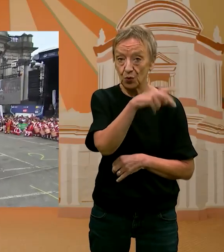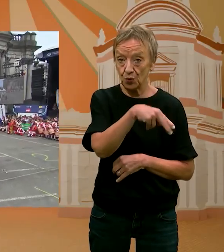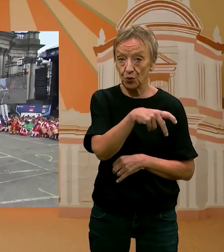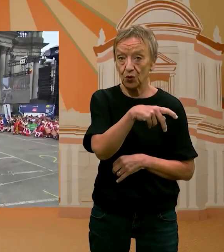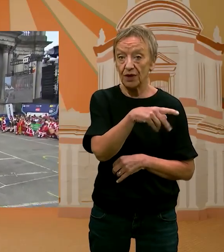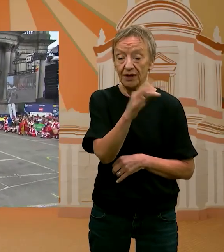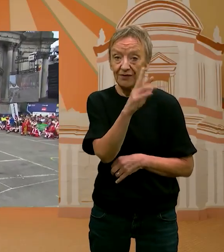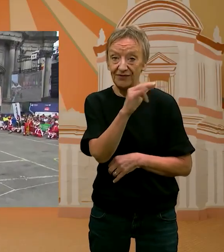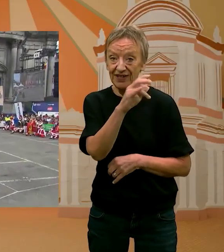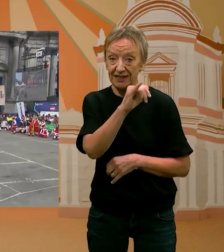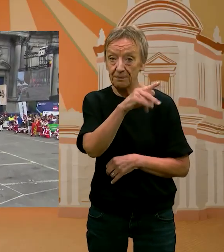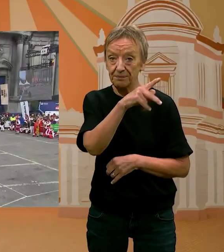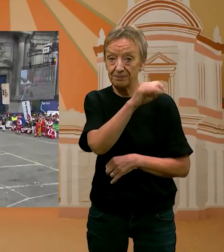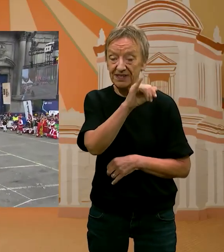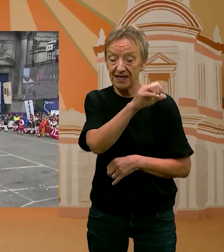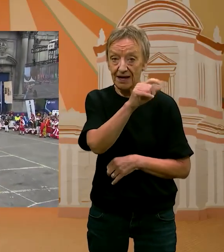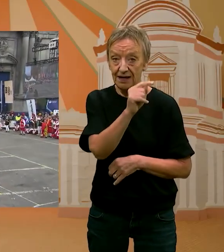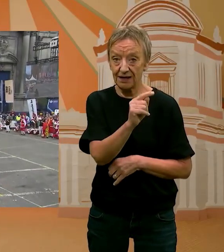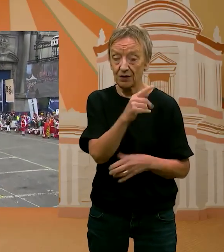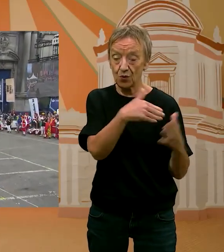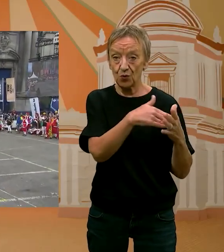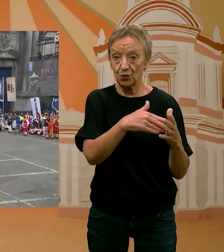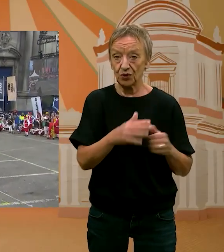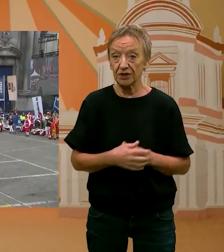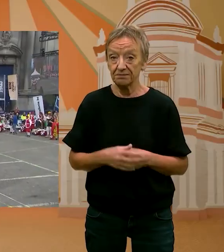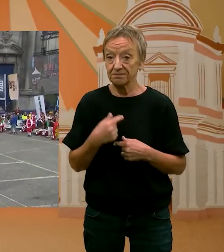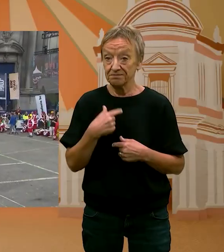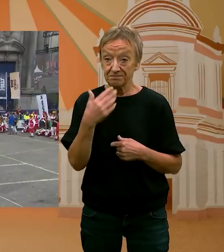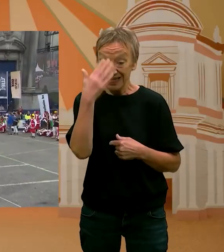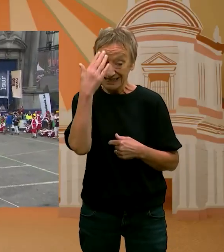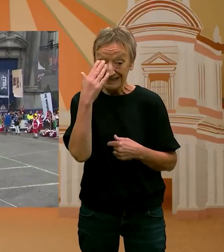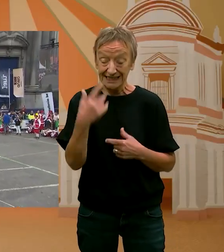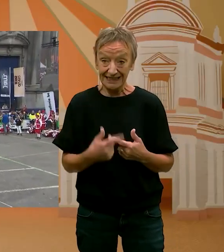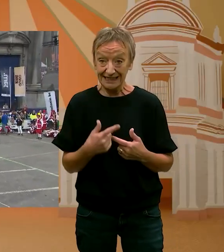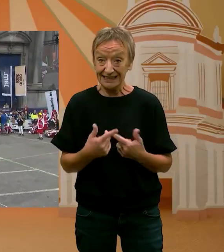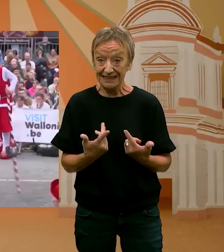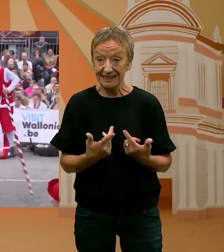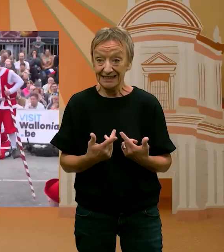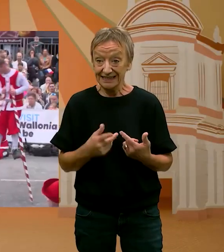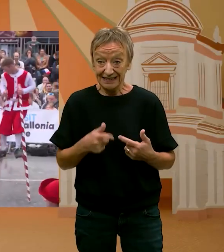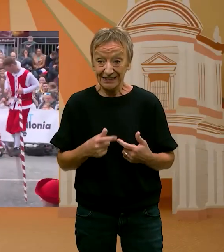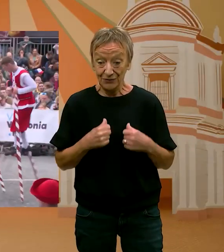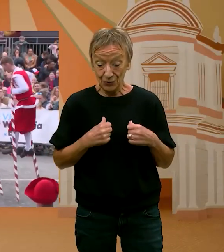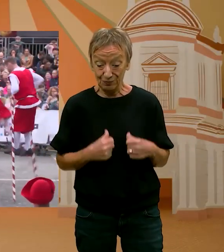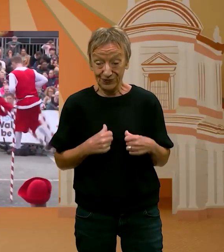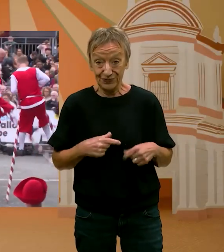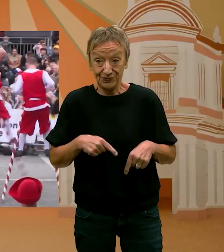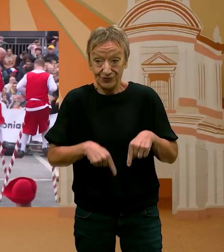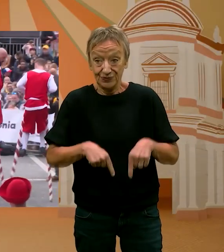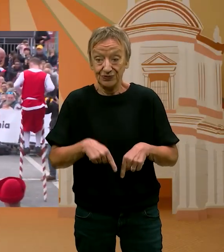il sait que son destin ne tient qu'à un fil, qu'à 2 échasses. On pourrait être étonné, hein, vraiment, ça ne veut rien